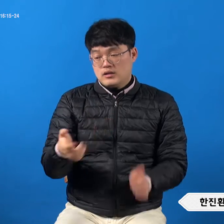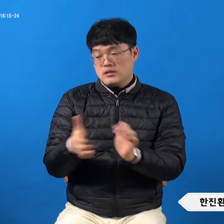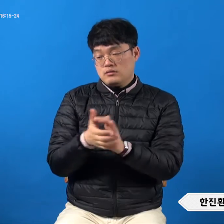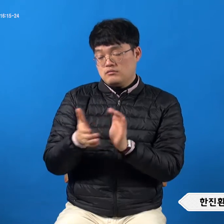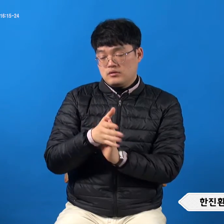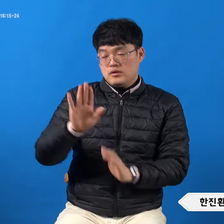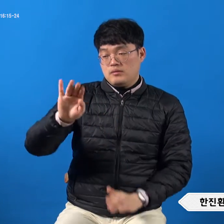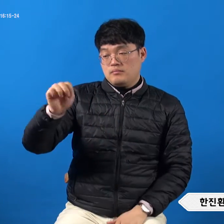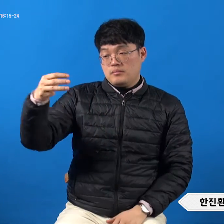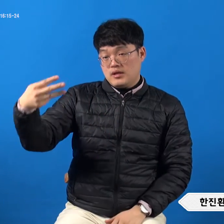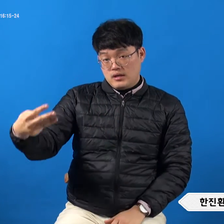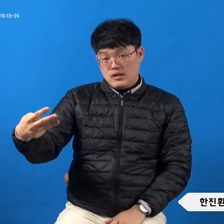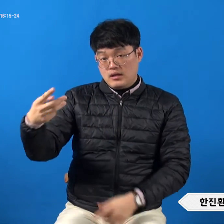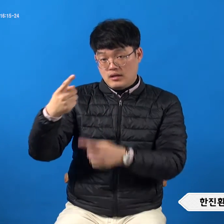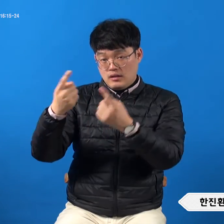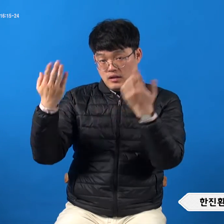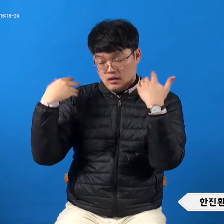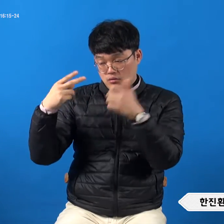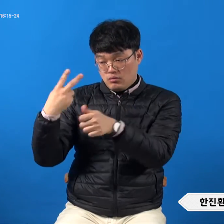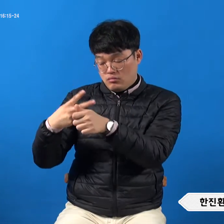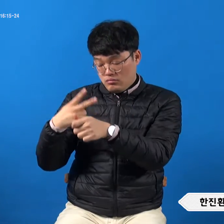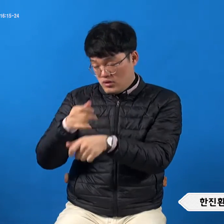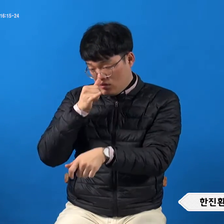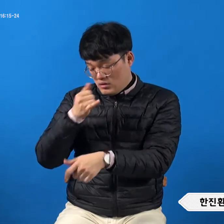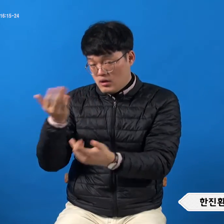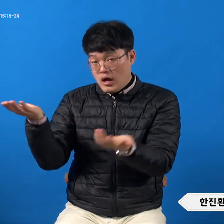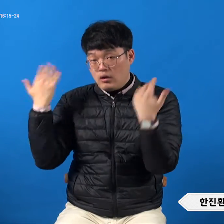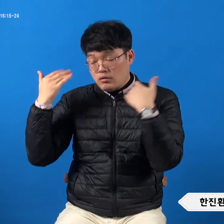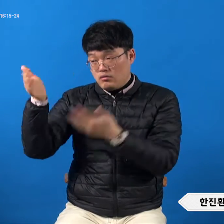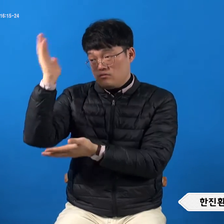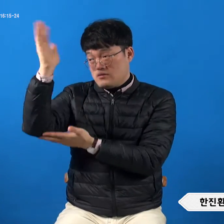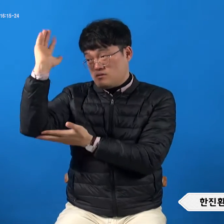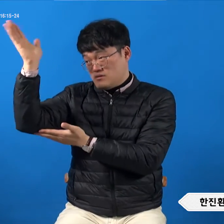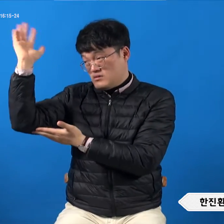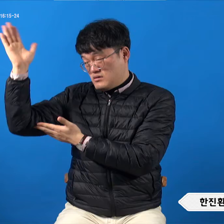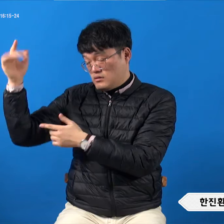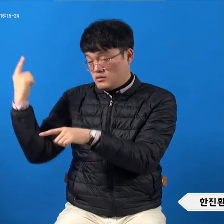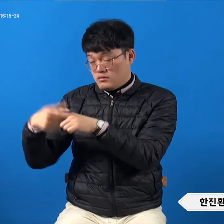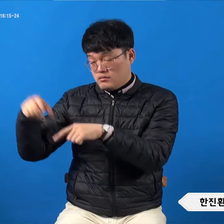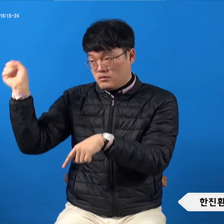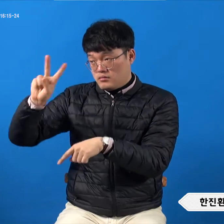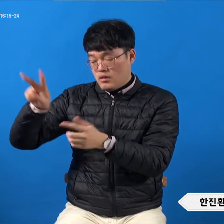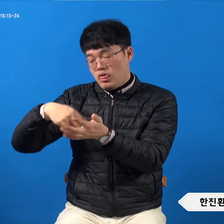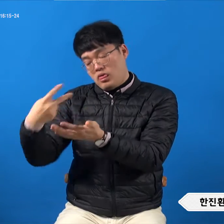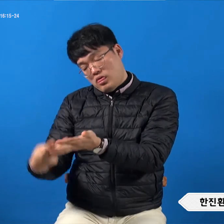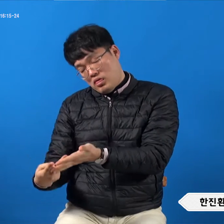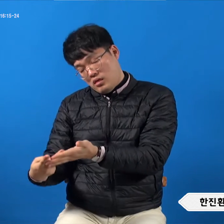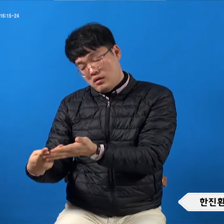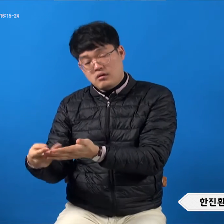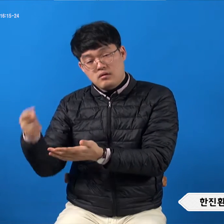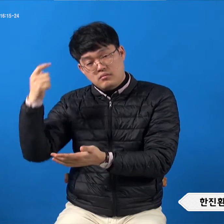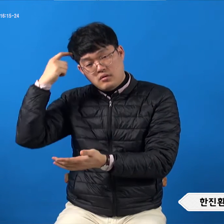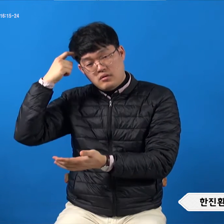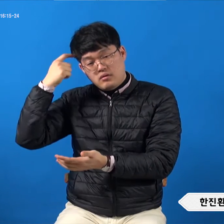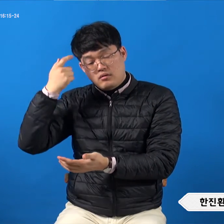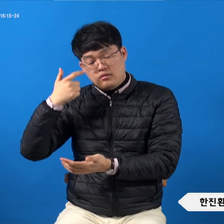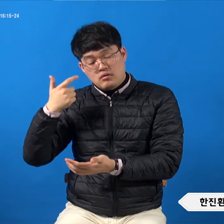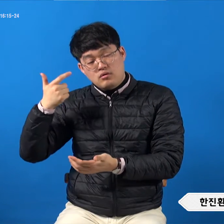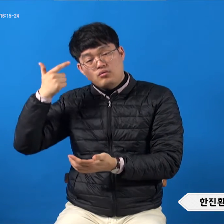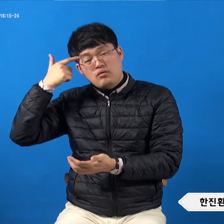그 사람이 학교에서 수업을 하다가 갑자기 쓰러졌습니다. 상부 대동맥이 파열됐습니다.